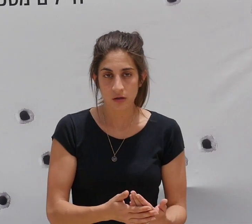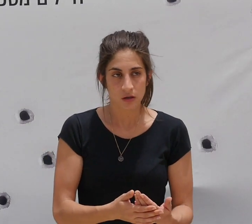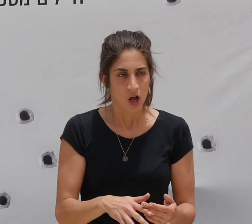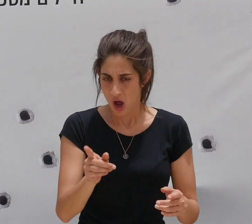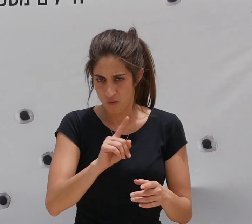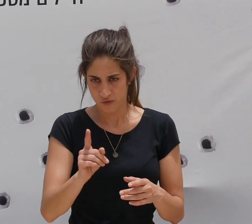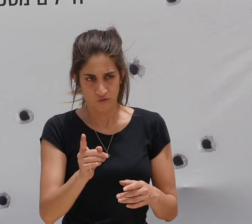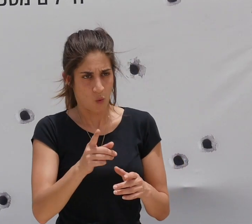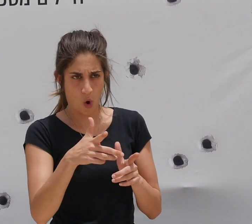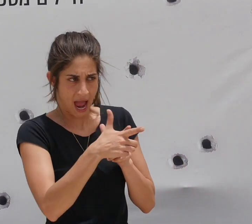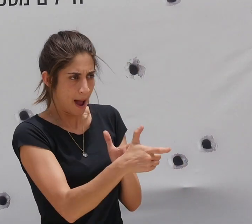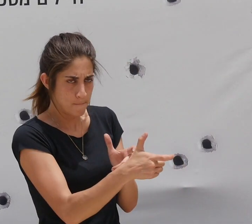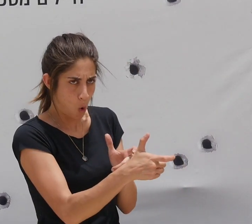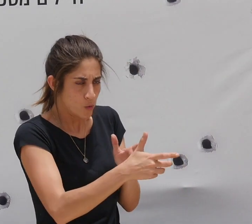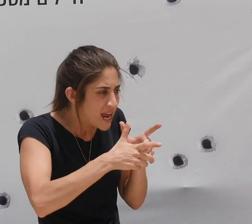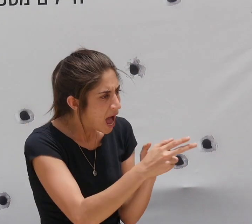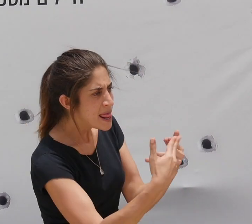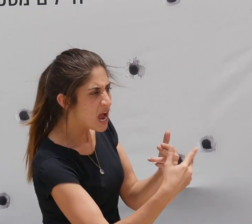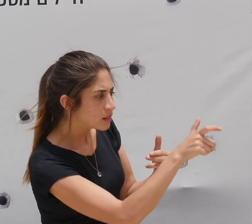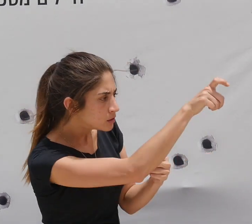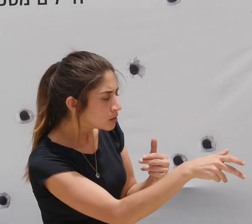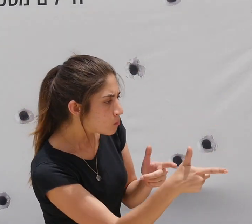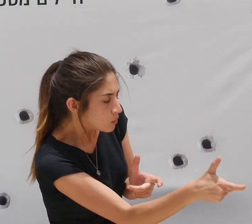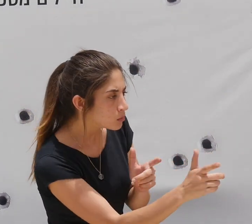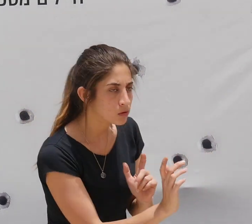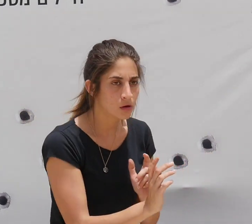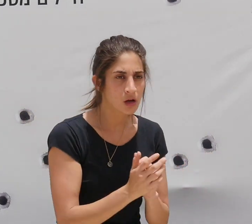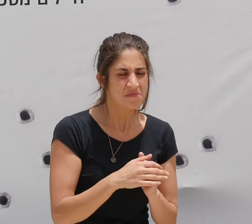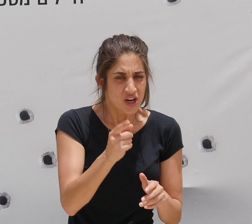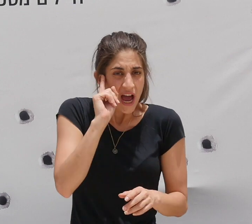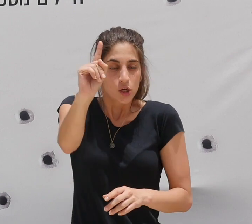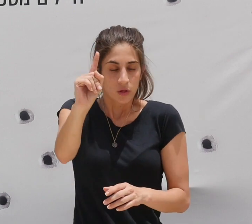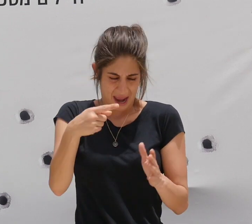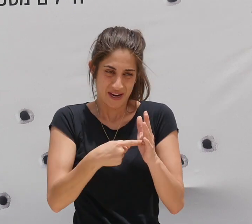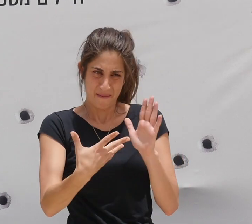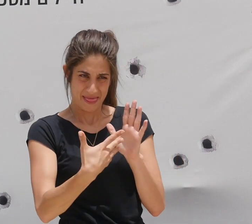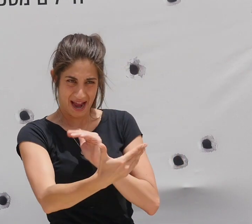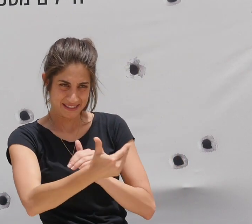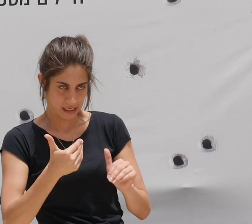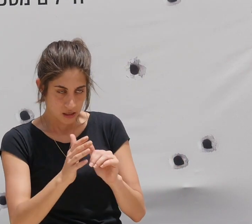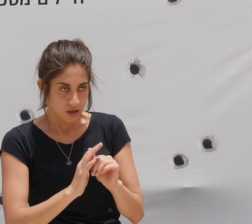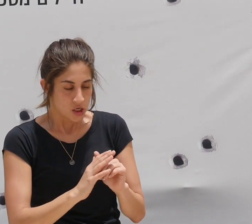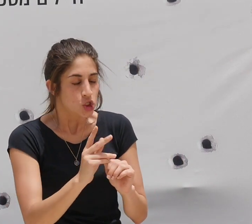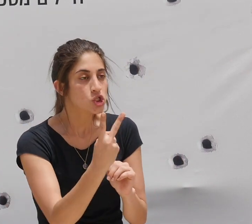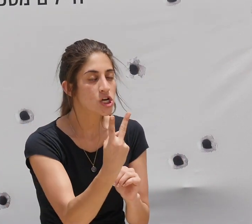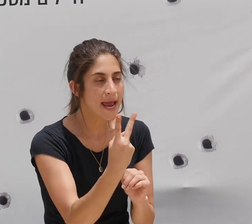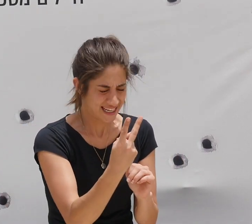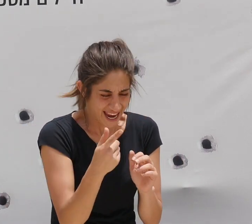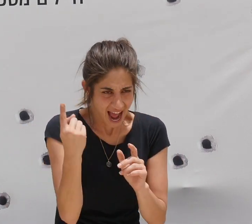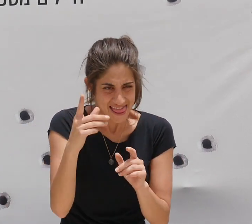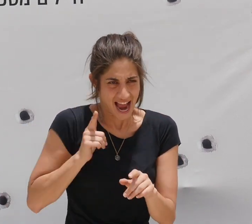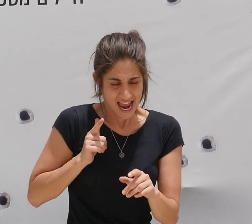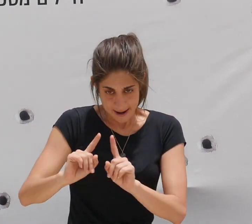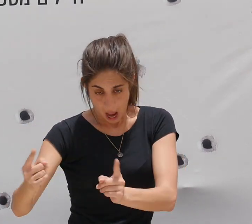בו, הוא ירה לידו. מה שאני יודע, כי בדקתי את זה, זה שאחד